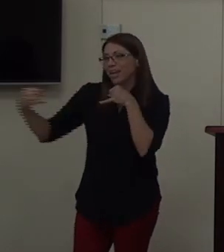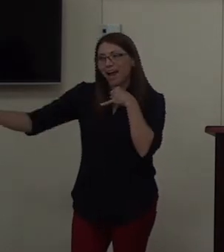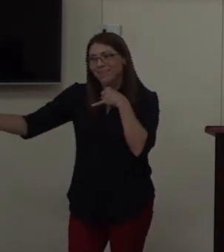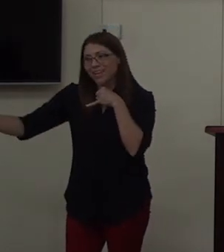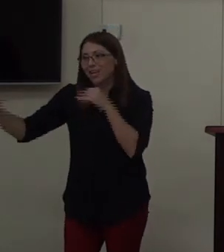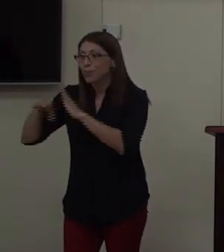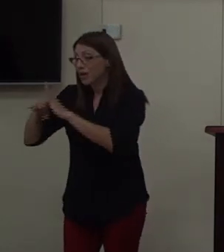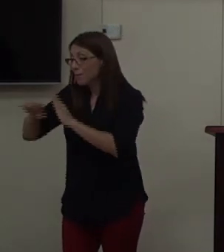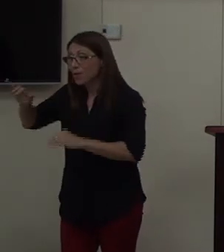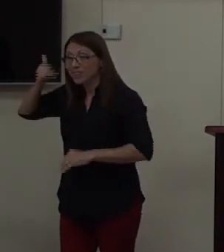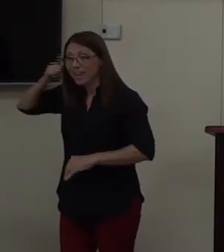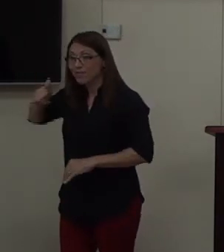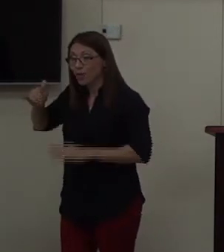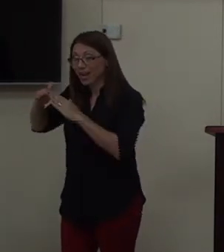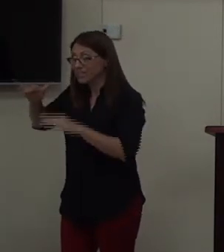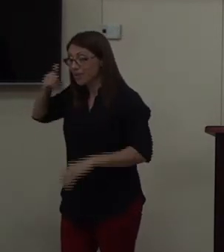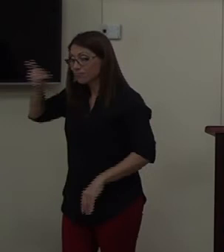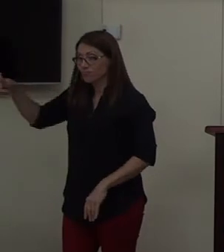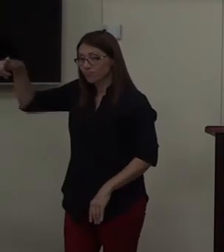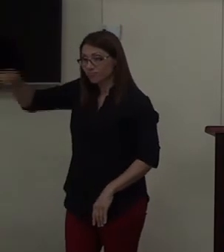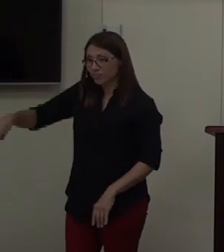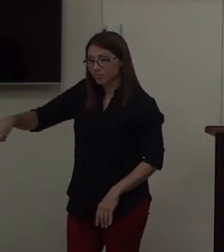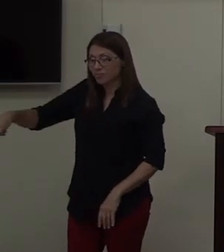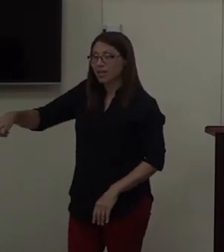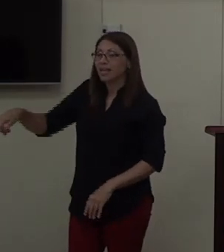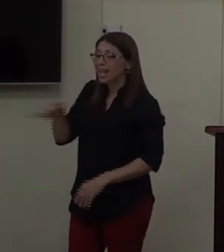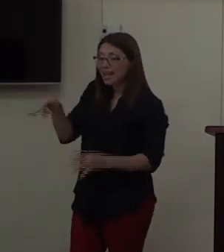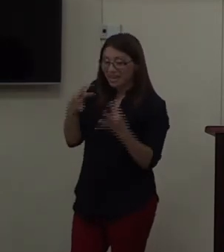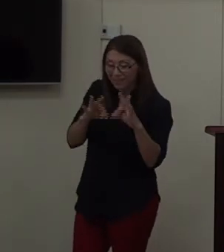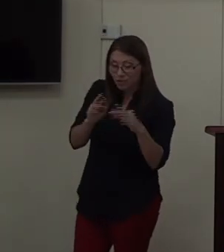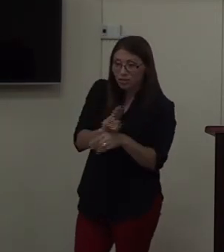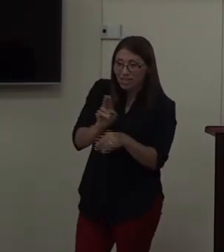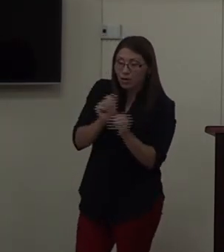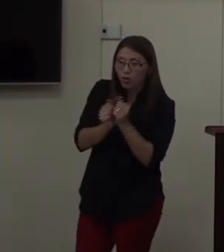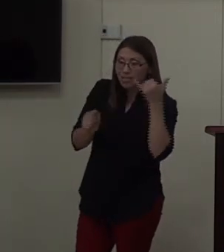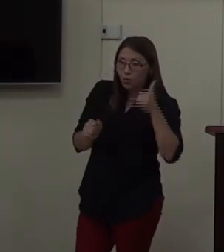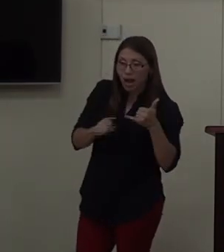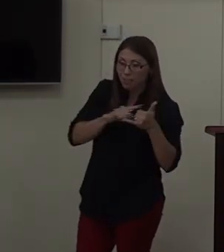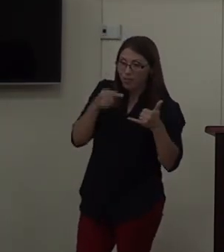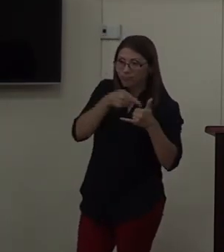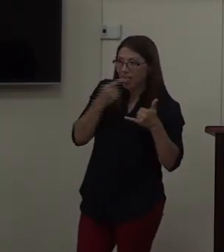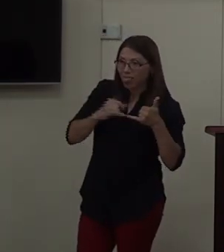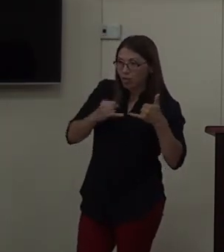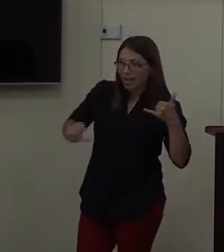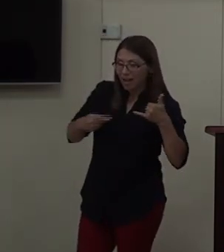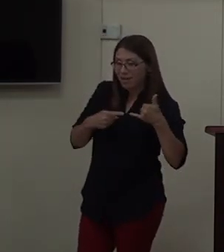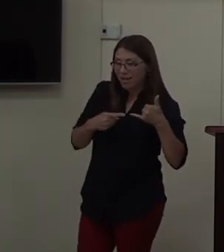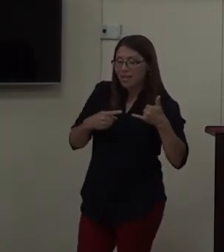casa, que era una forma que se había intentado usar para el celular, pero chocaba porque el celular no tiene cable. Entonces, digamos que